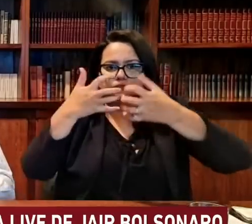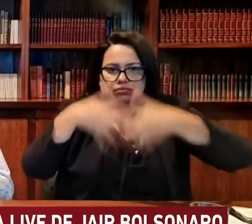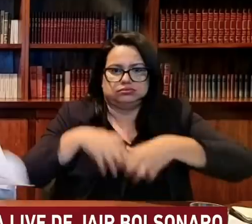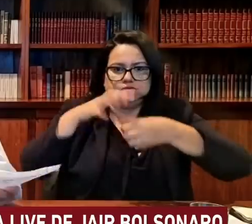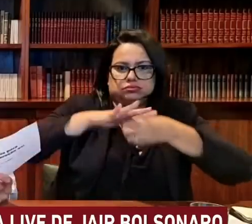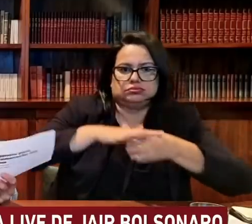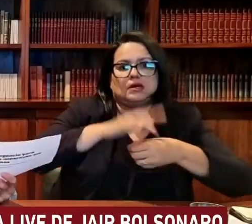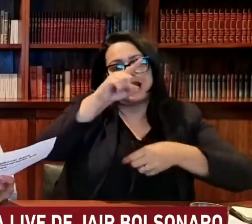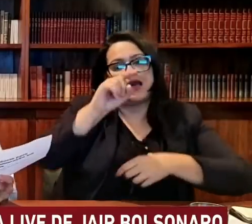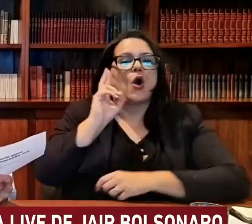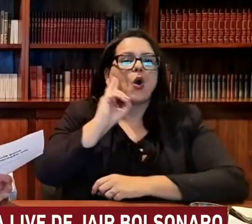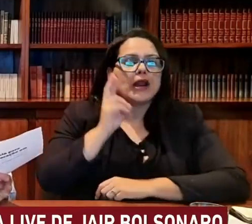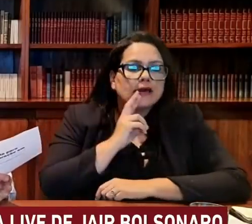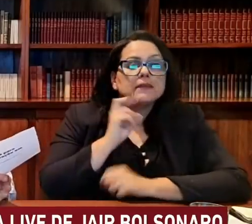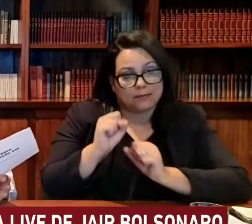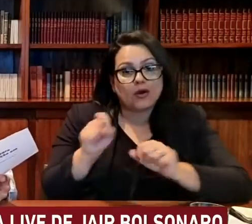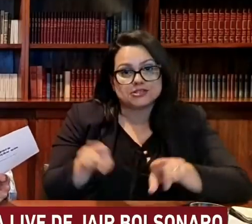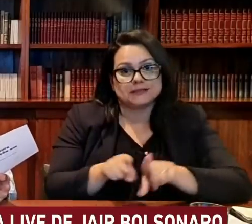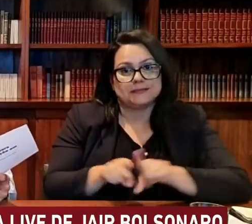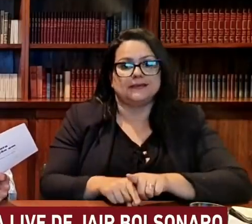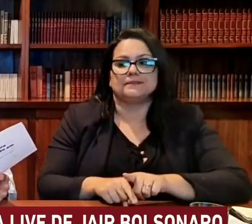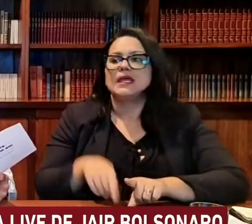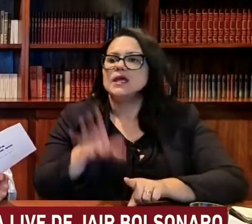fazer isso também. E os indígenas, com todos